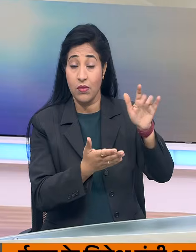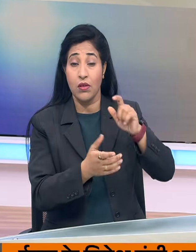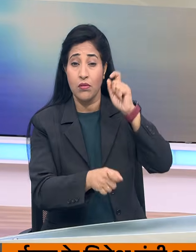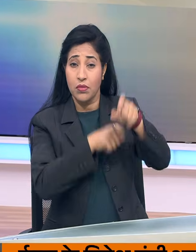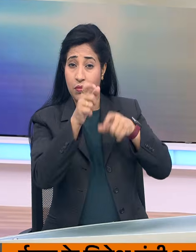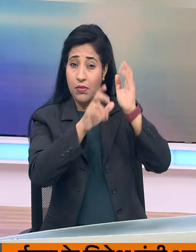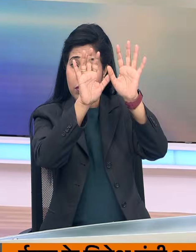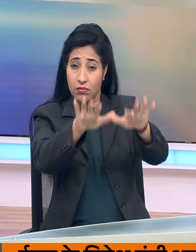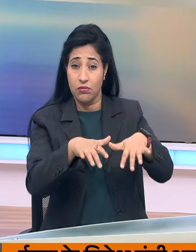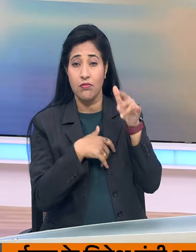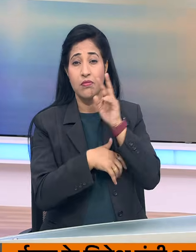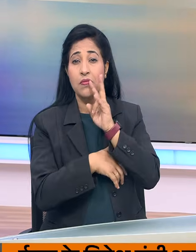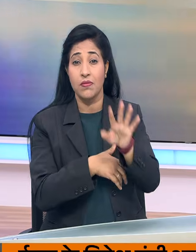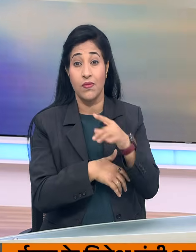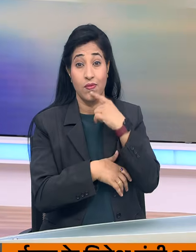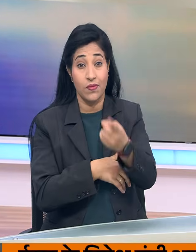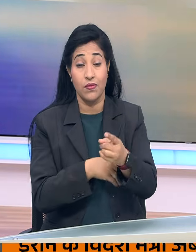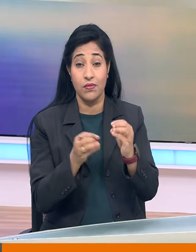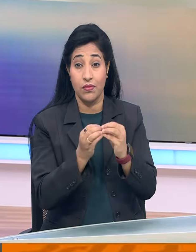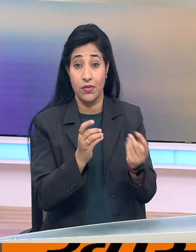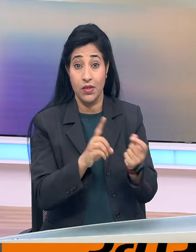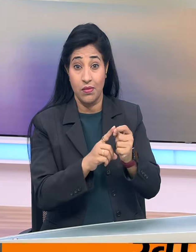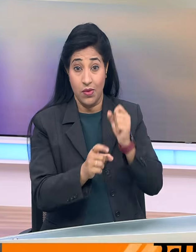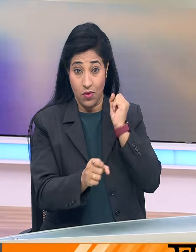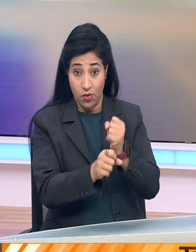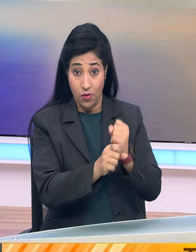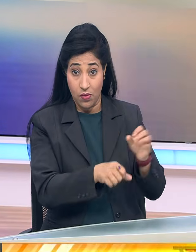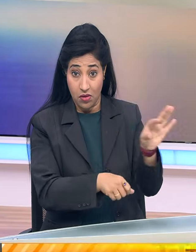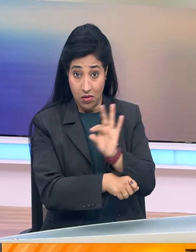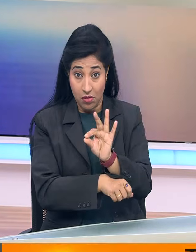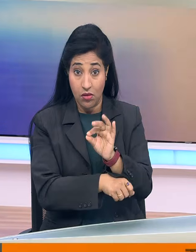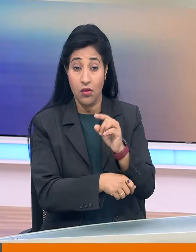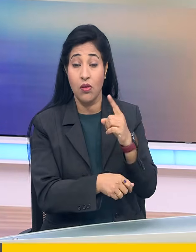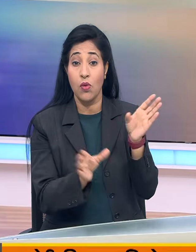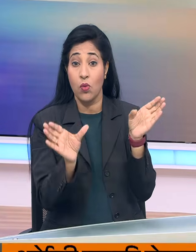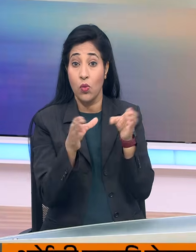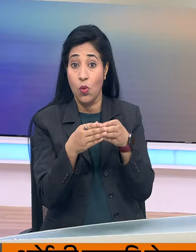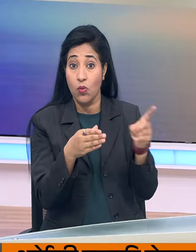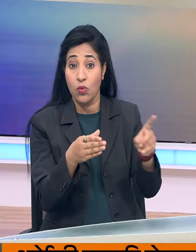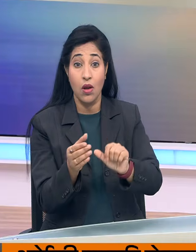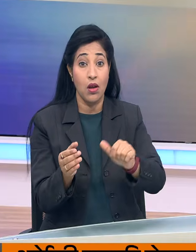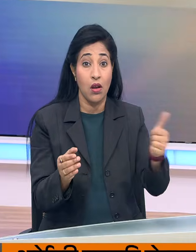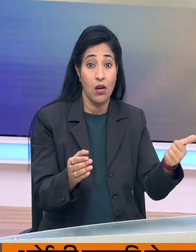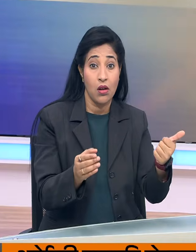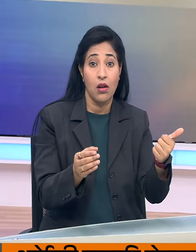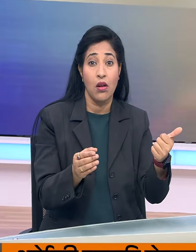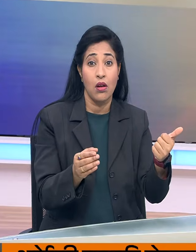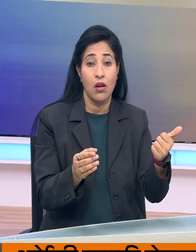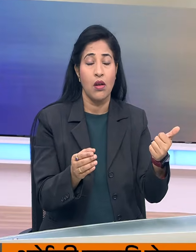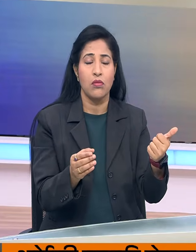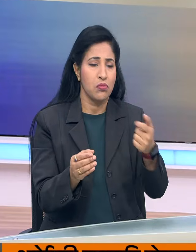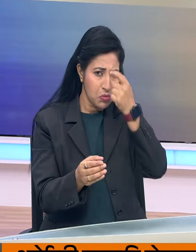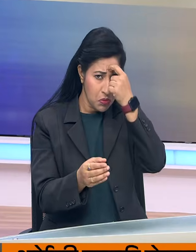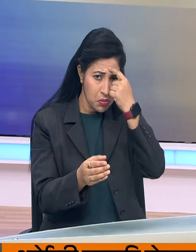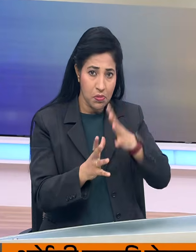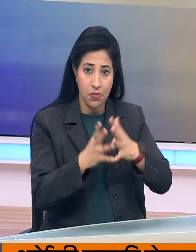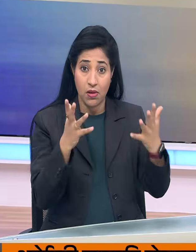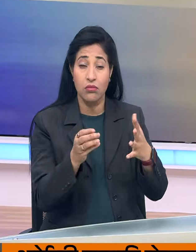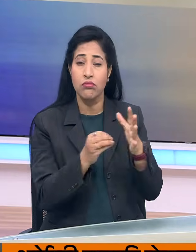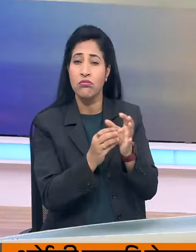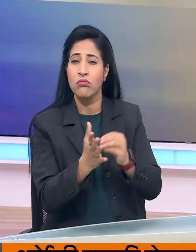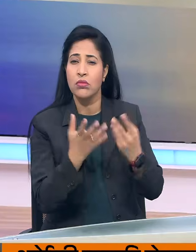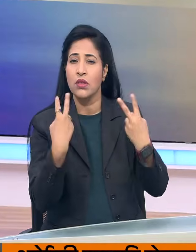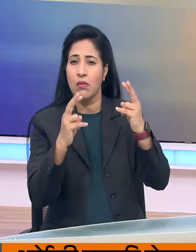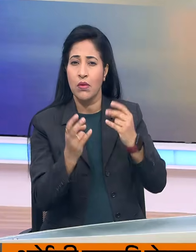किया और कहा कि अगर भाजपा सत्ता में आती है तो वो एक समुदाय को दूसरे के खिलाफ खड़ा कर देंगे और हमारे